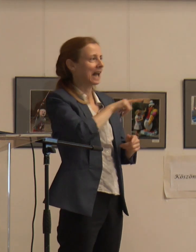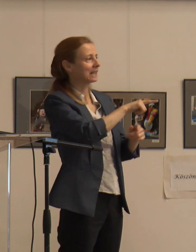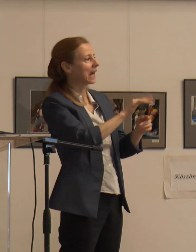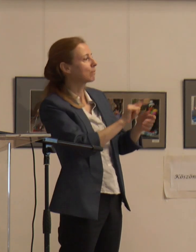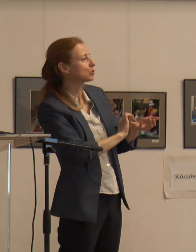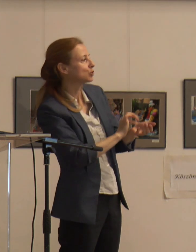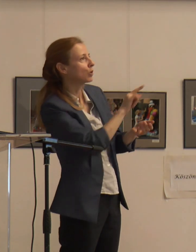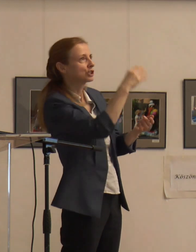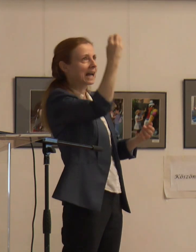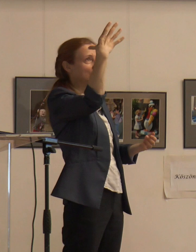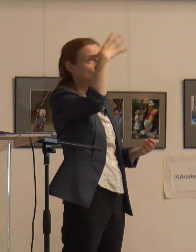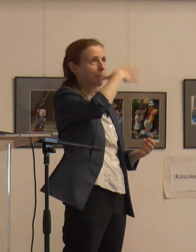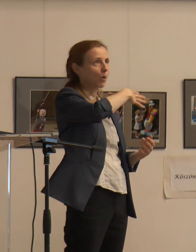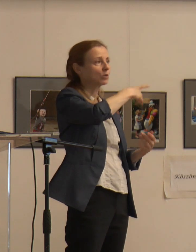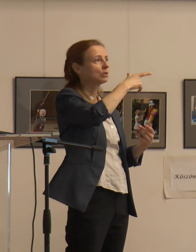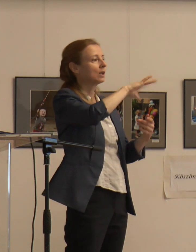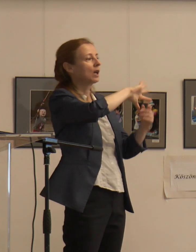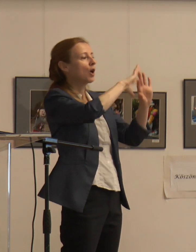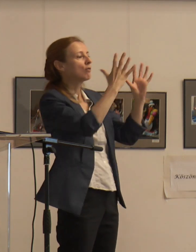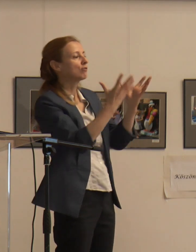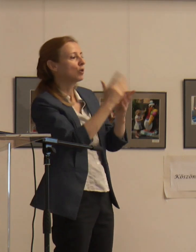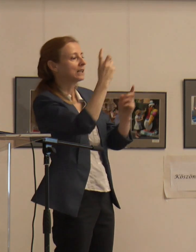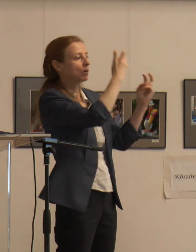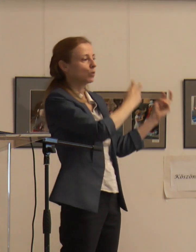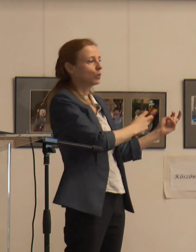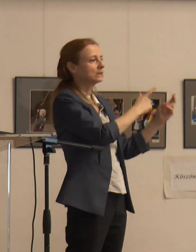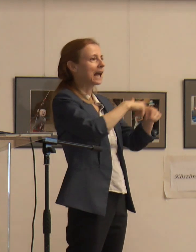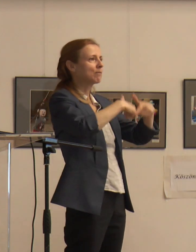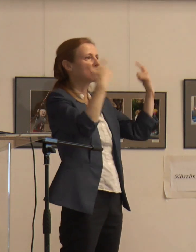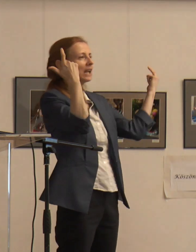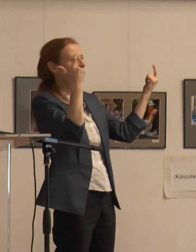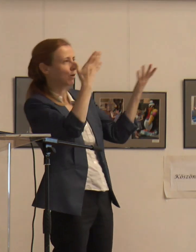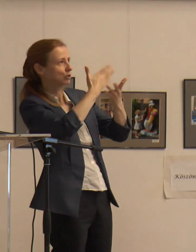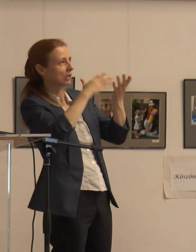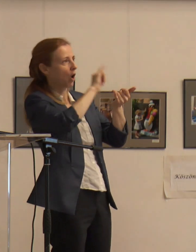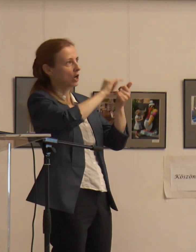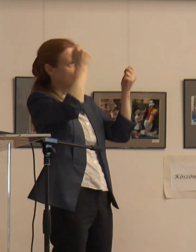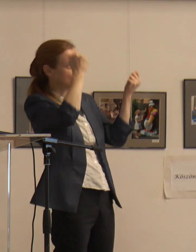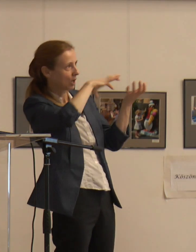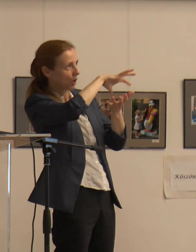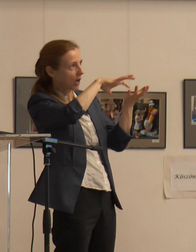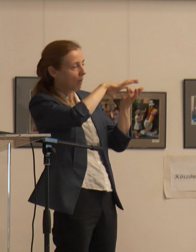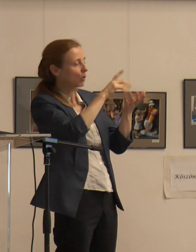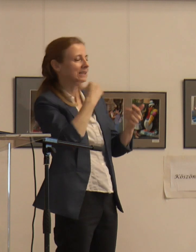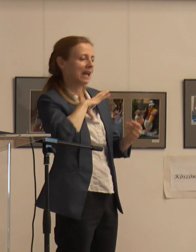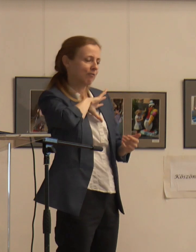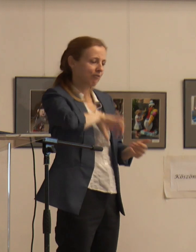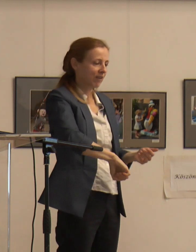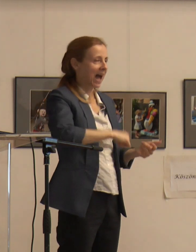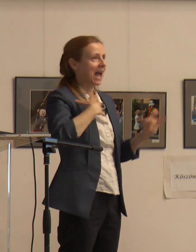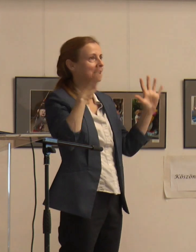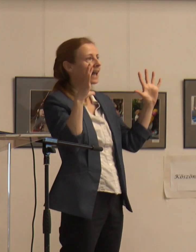sorsáért a napot. A fölfejére ültesz világosságból szőtt aranykalapot, de fáj, hogy